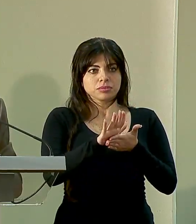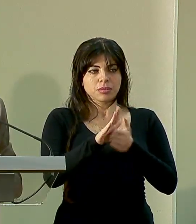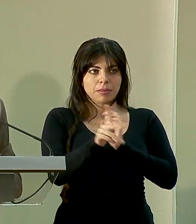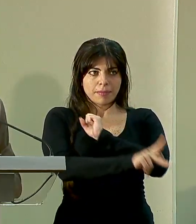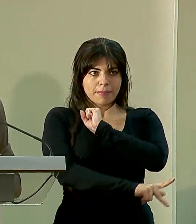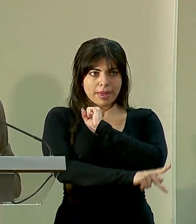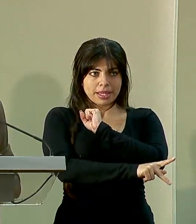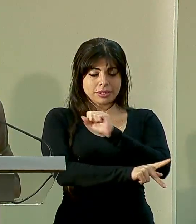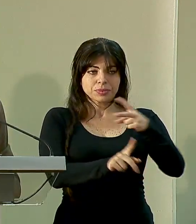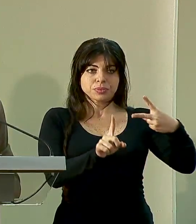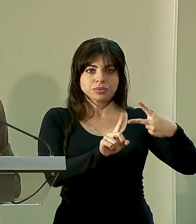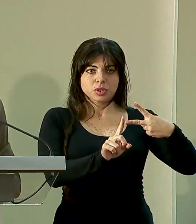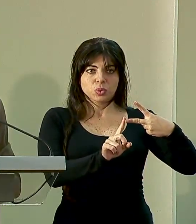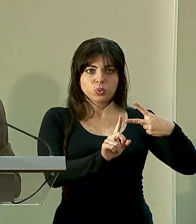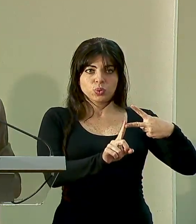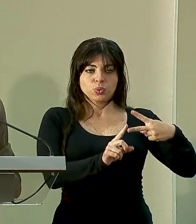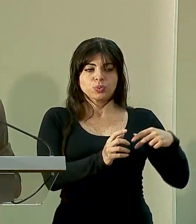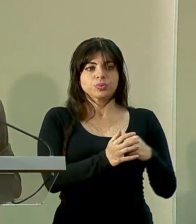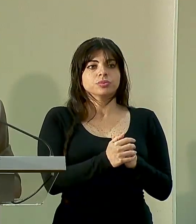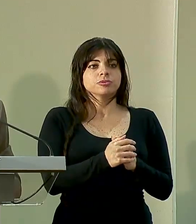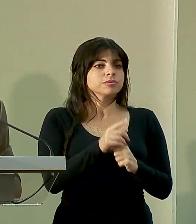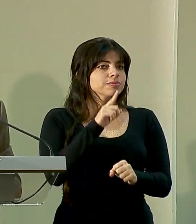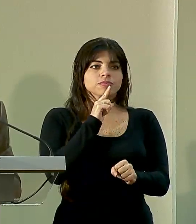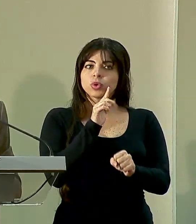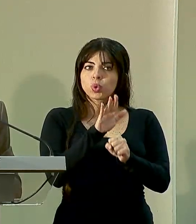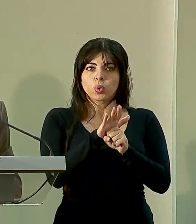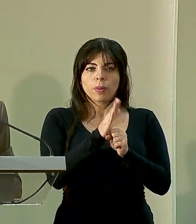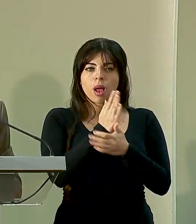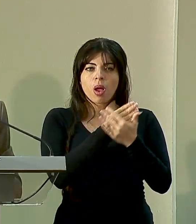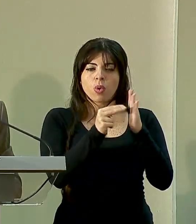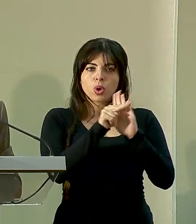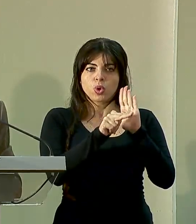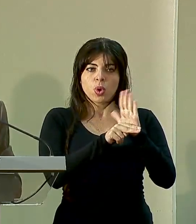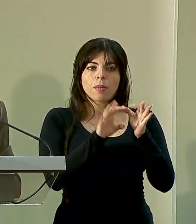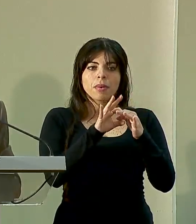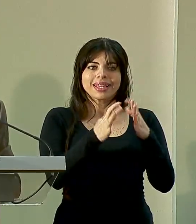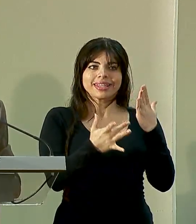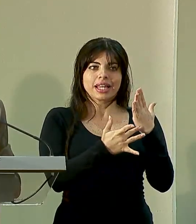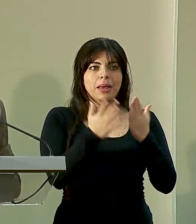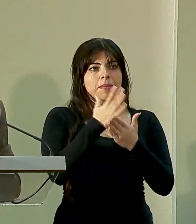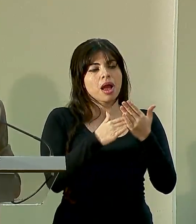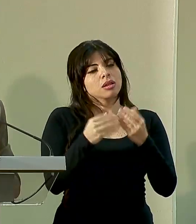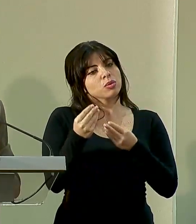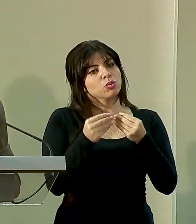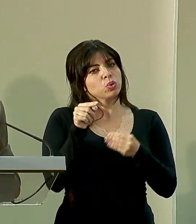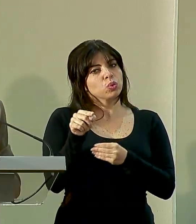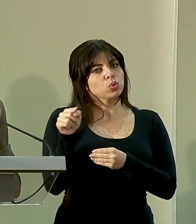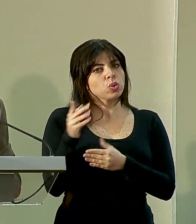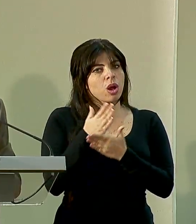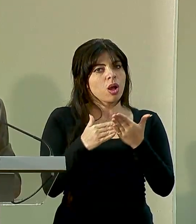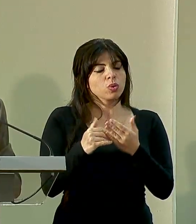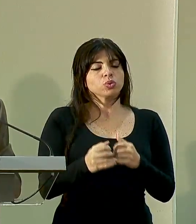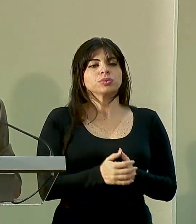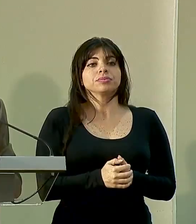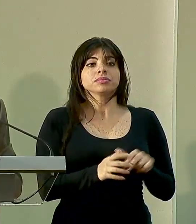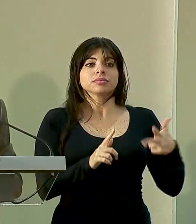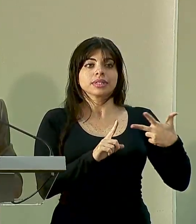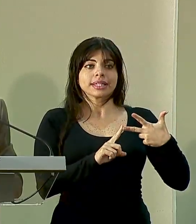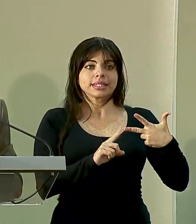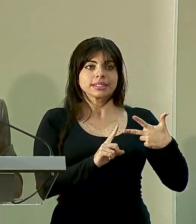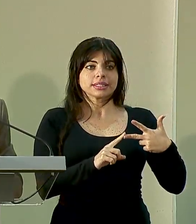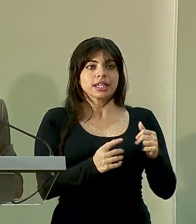país. Segundo, el incumplimiento de algunas normas técnicas por parte de algunos productos. Y